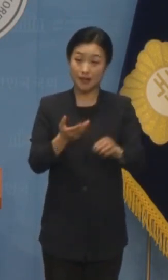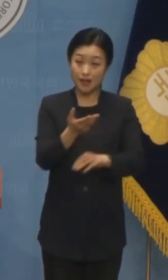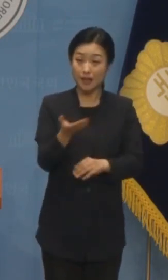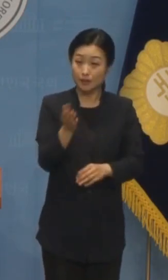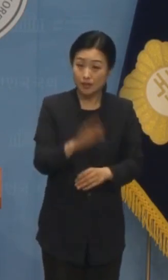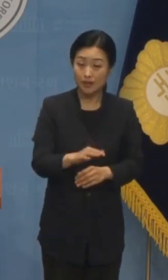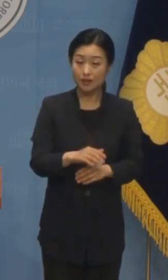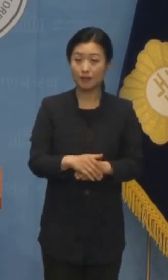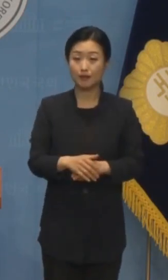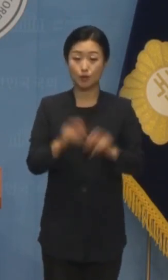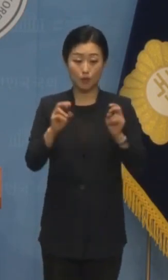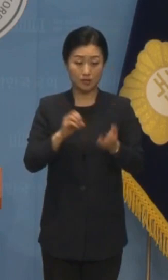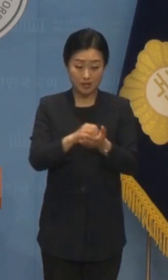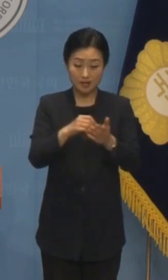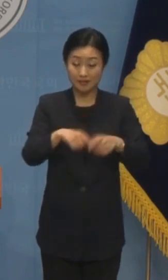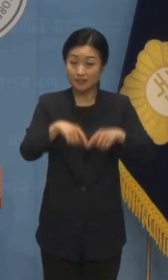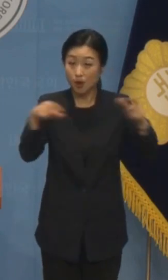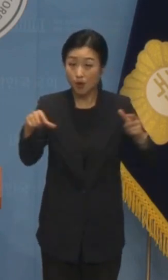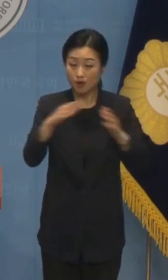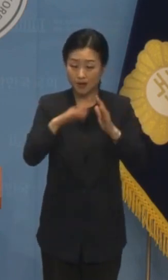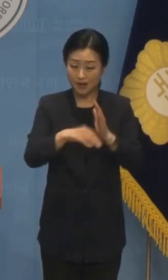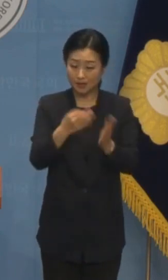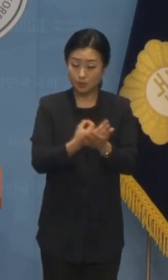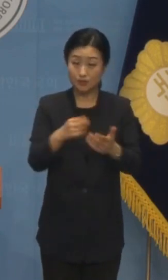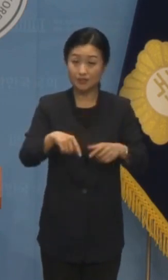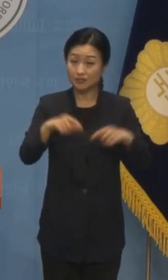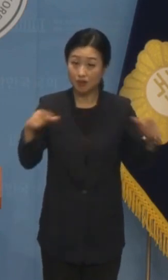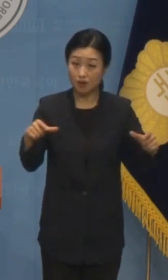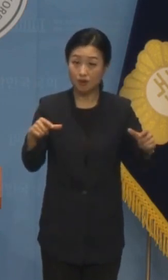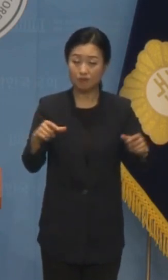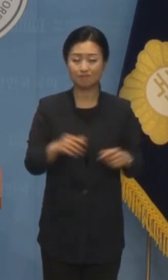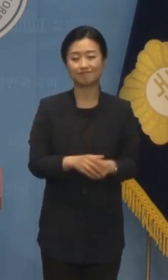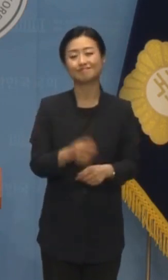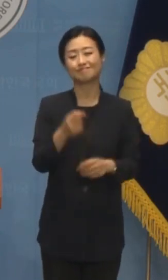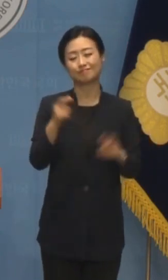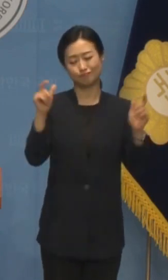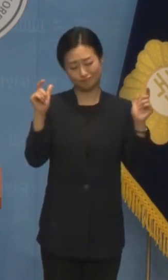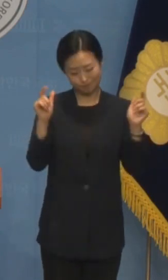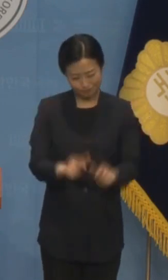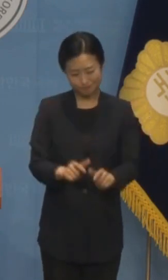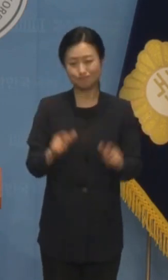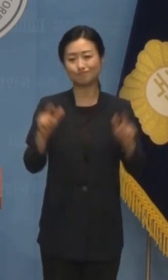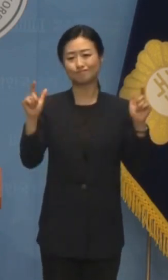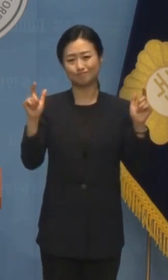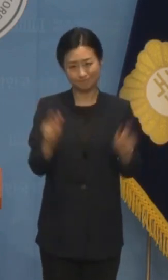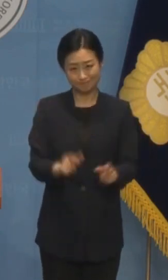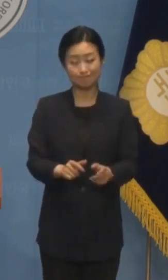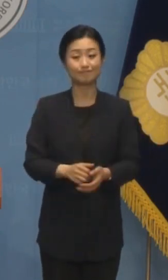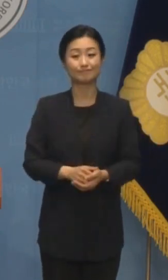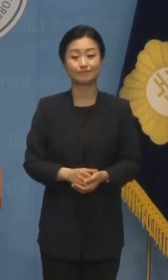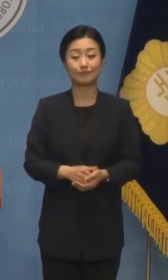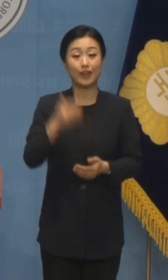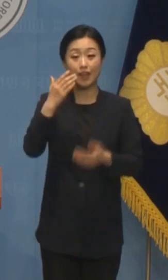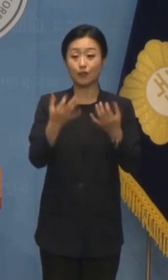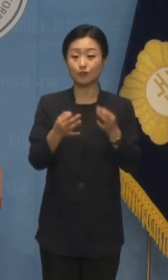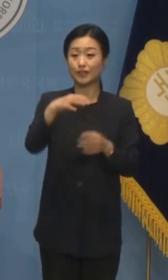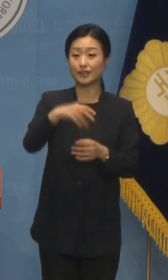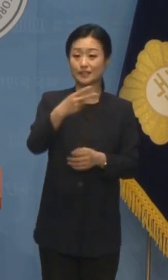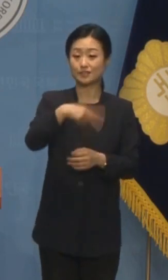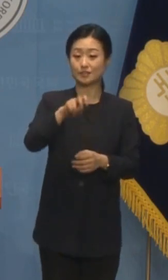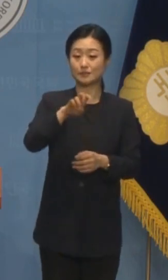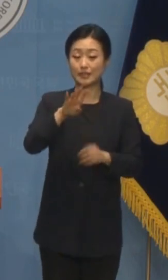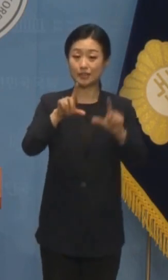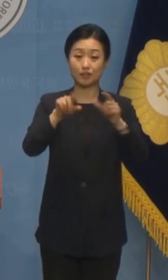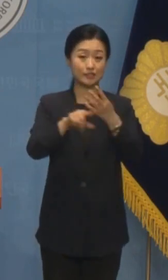해도 취업을 늘리고 가계소득을 늘리는 정도는 현저하게 감소했습니다. 한국은행이 2024년